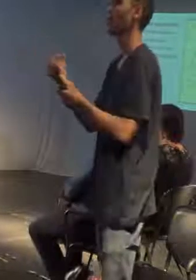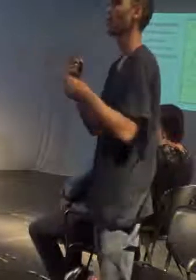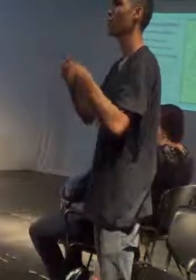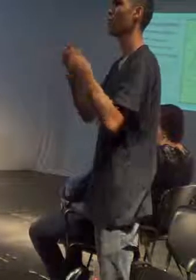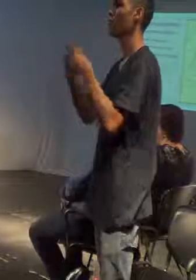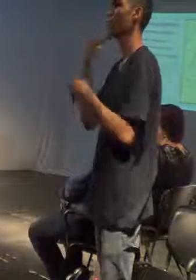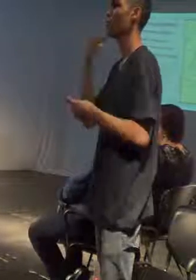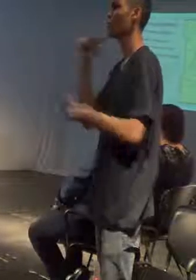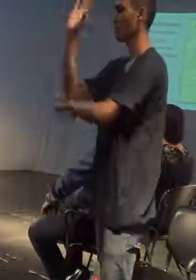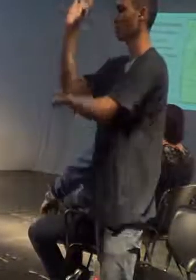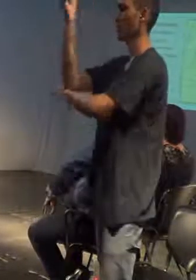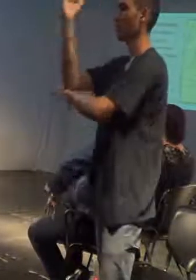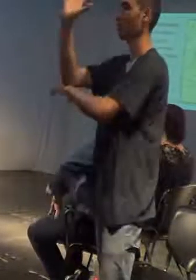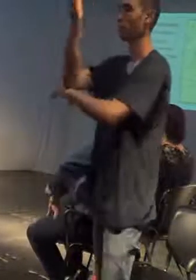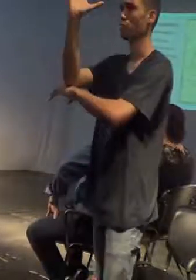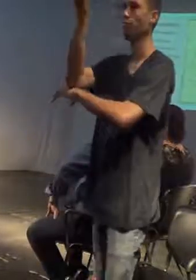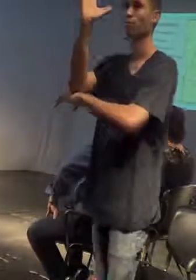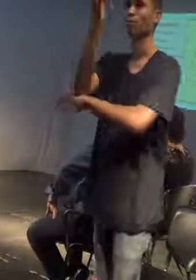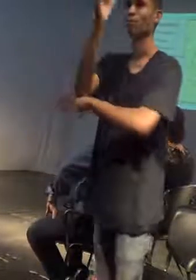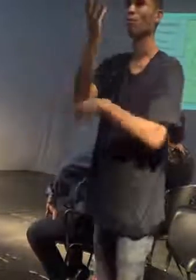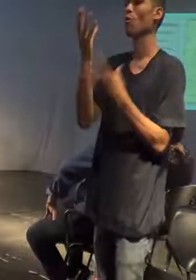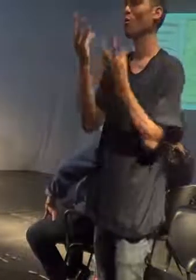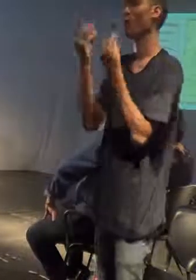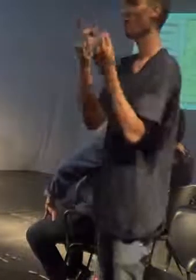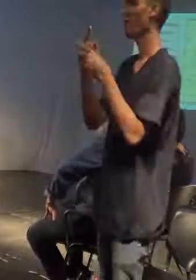possa dar conta. Daí, naquele tempo, se fazia na mão.